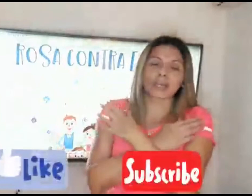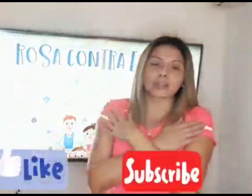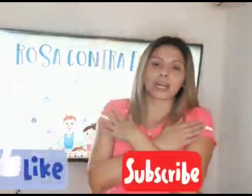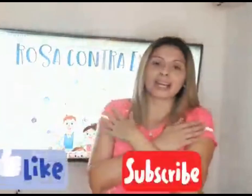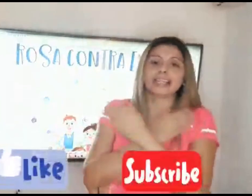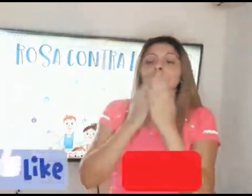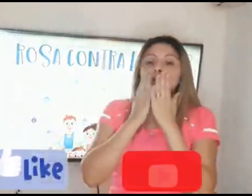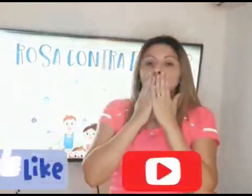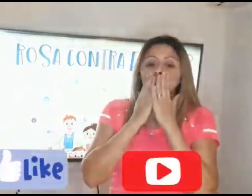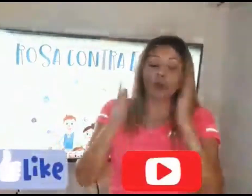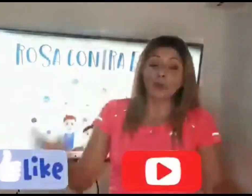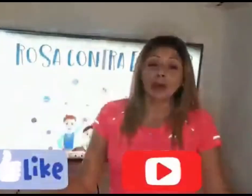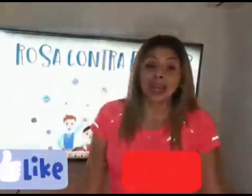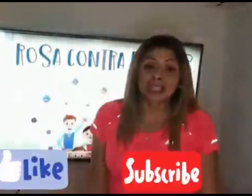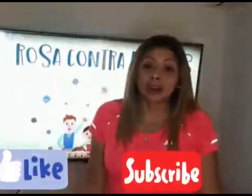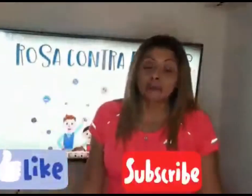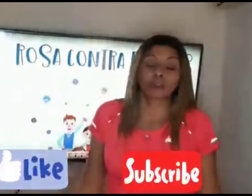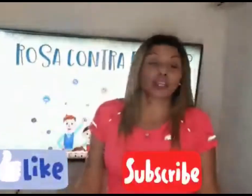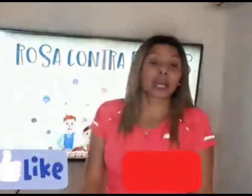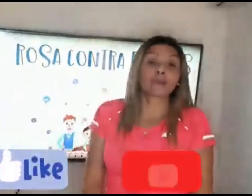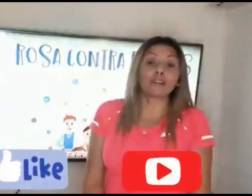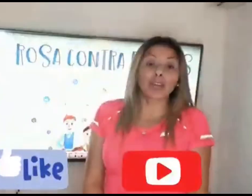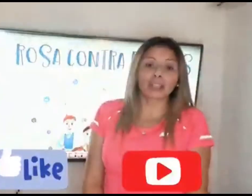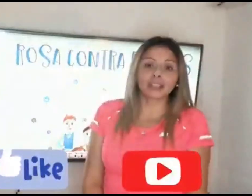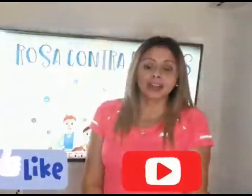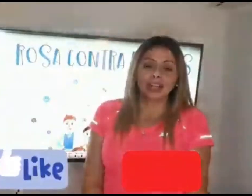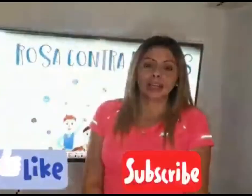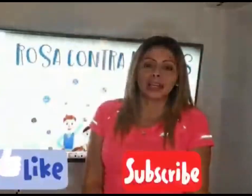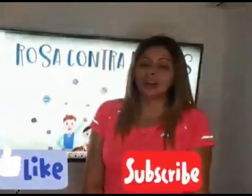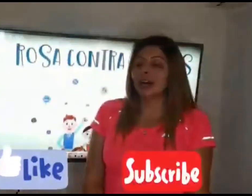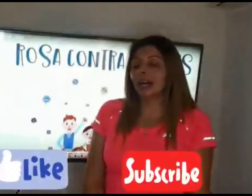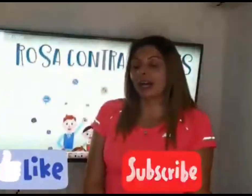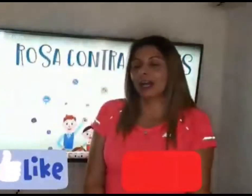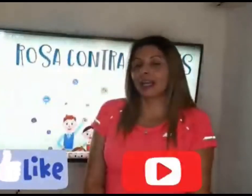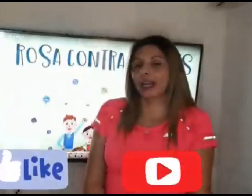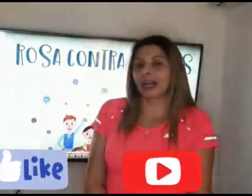abrazo grande, un beso, nos estamos viendo y ojalá que